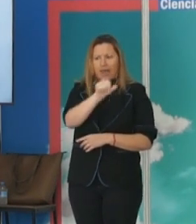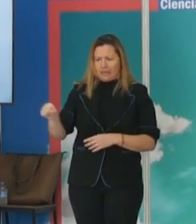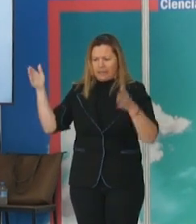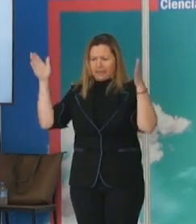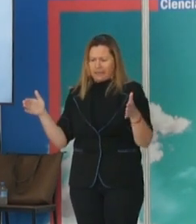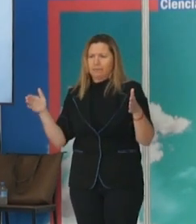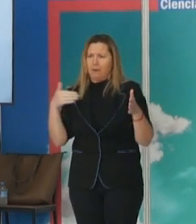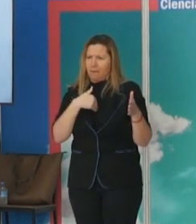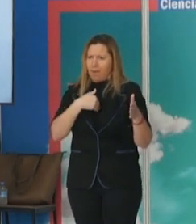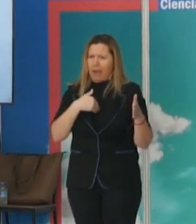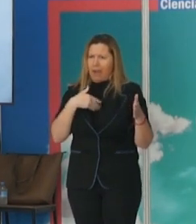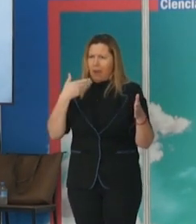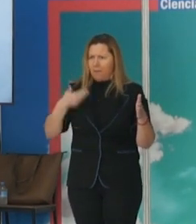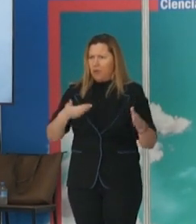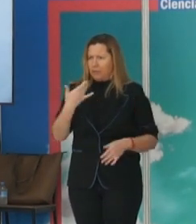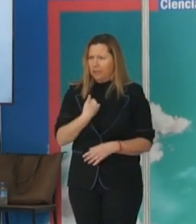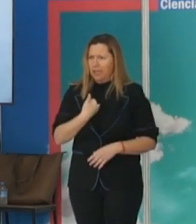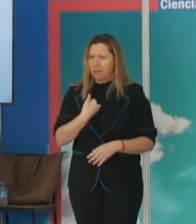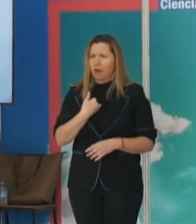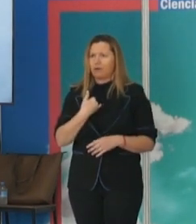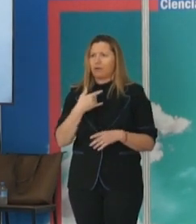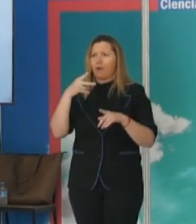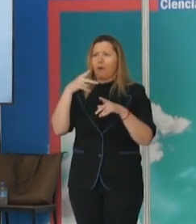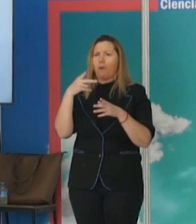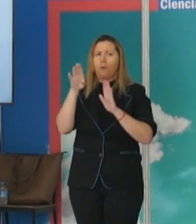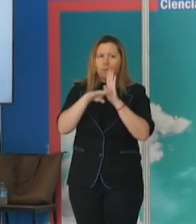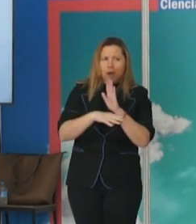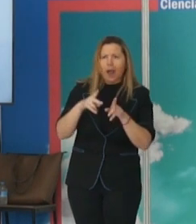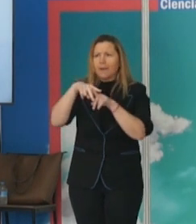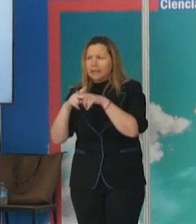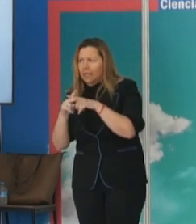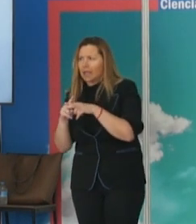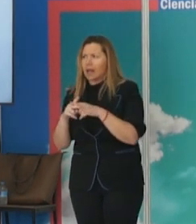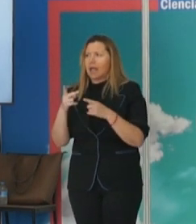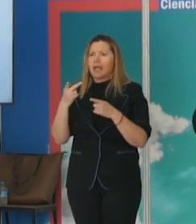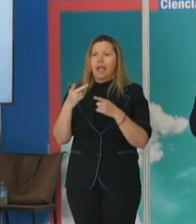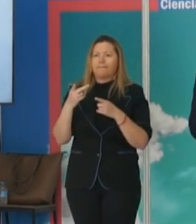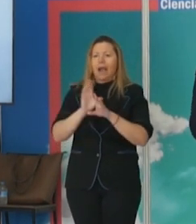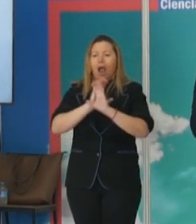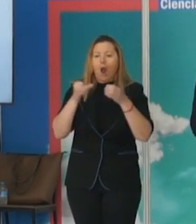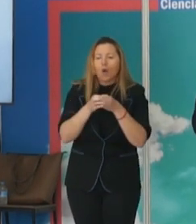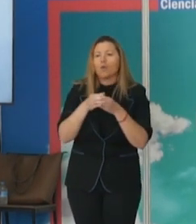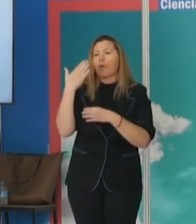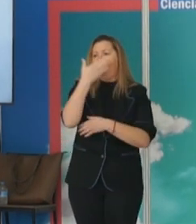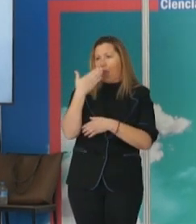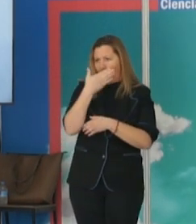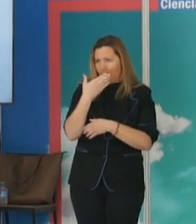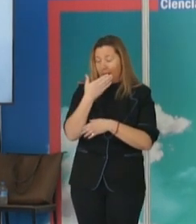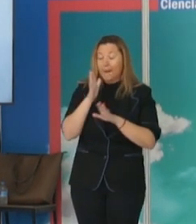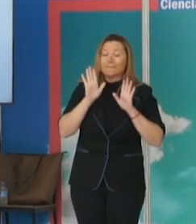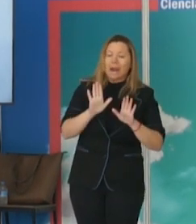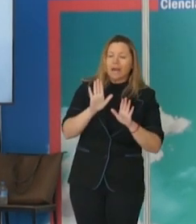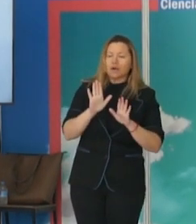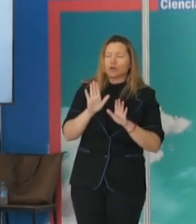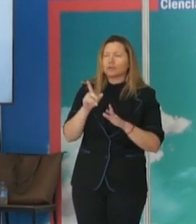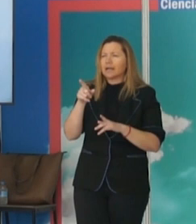talleres educativos, con los programas educativos que hacemos en el Parque de las Ciencias, y eso pues no son para los escolares que ya vienen con reserva. Pero teníamos un